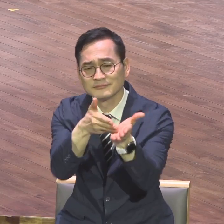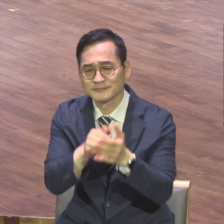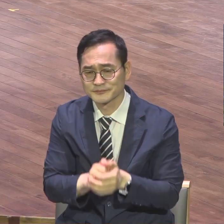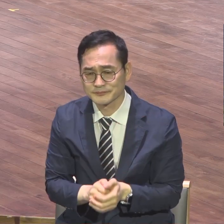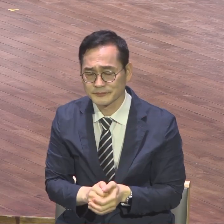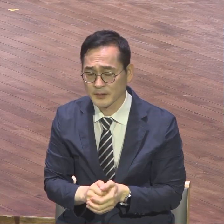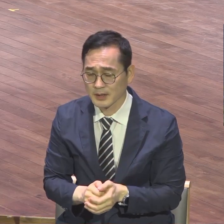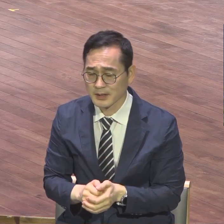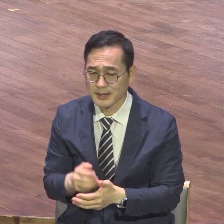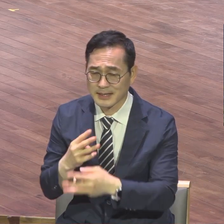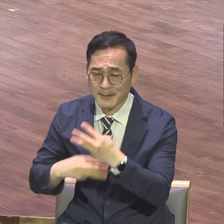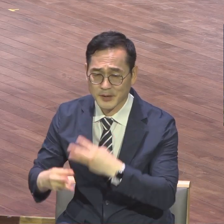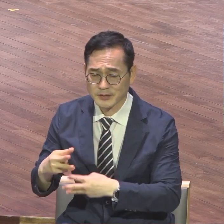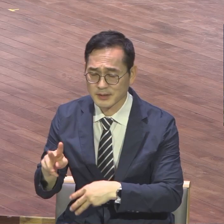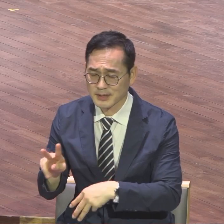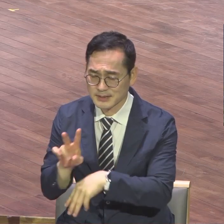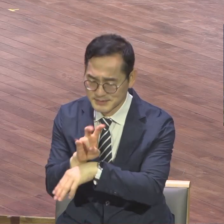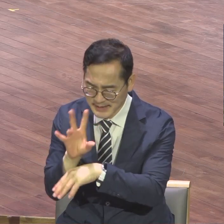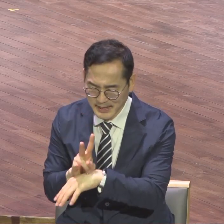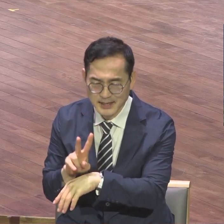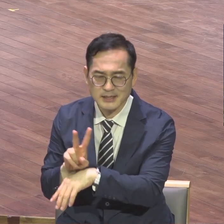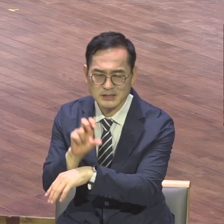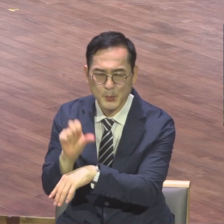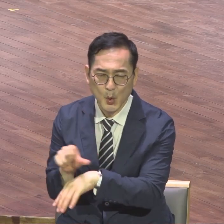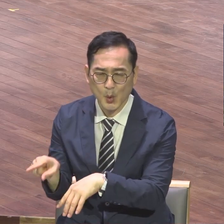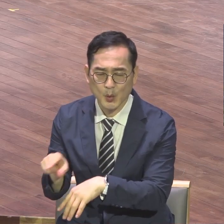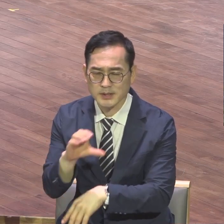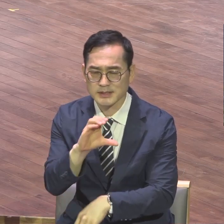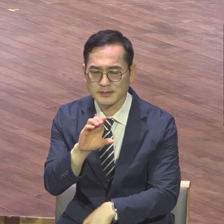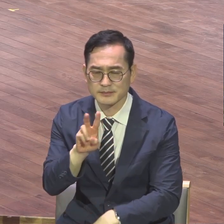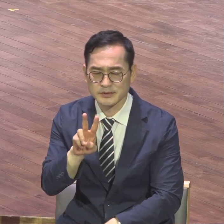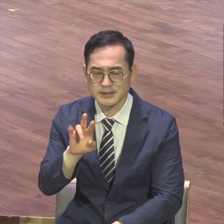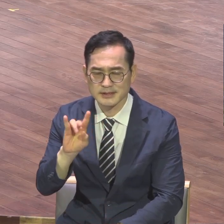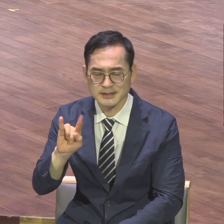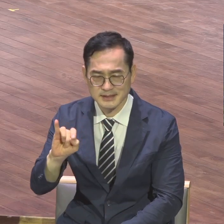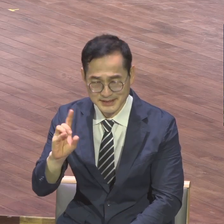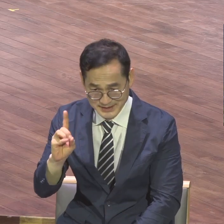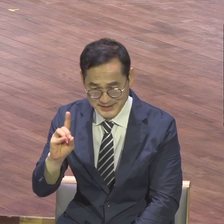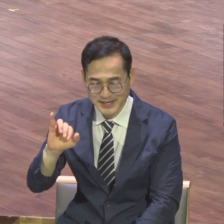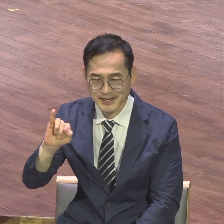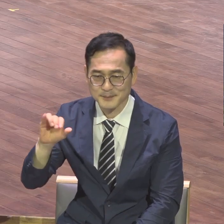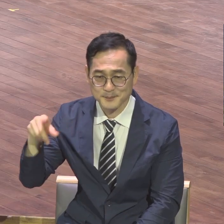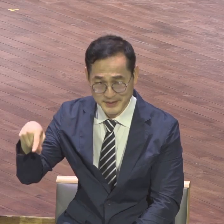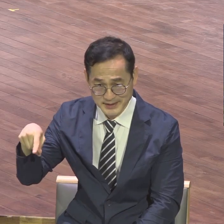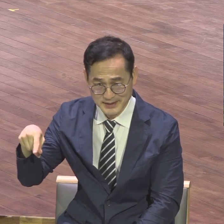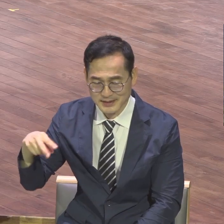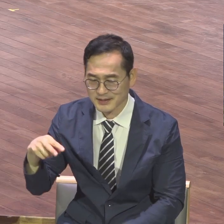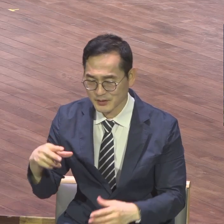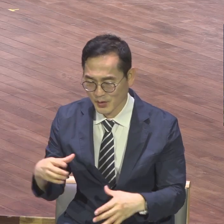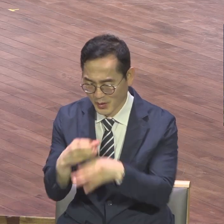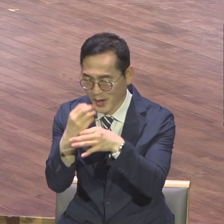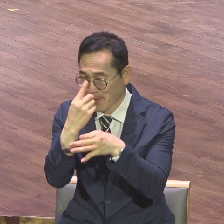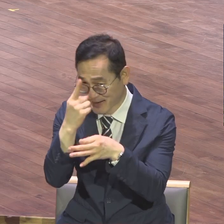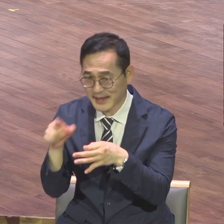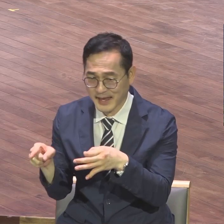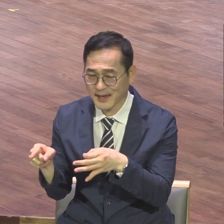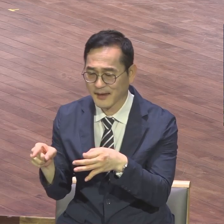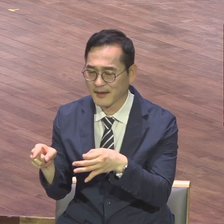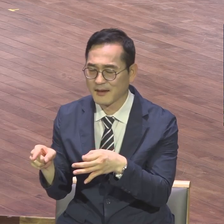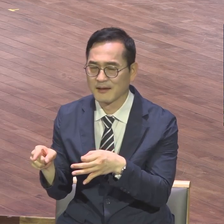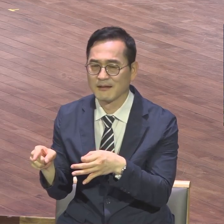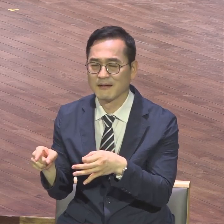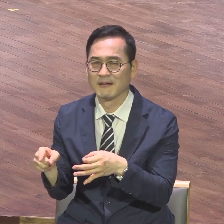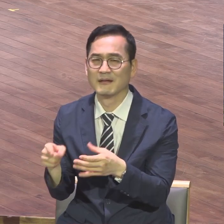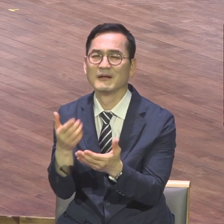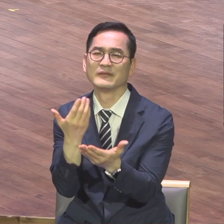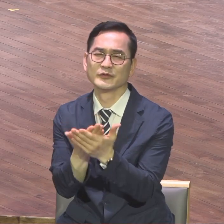랩런트들이 24, 25, 이 영혼의 CVD 앞이 망대를 확 까고 망대가 뭐예요? 하나님 나의 망대가 되어주세요. 하나님